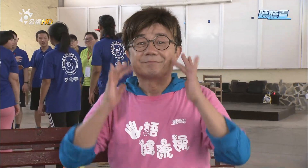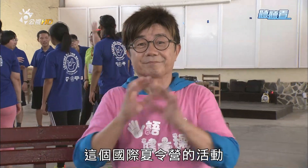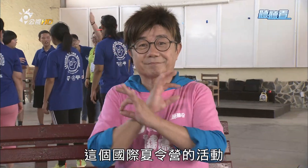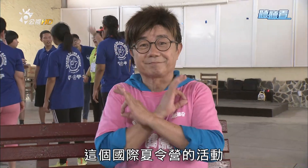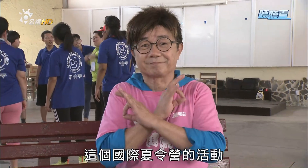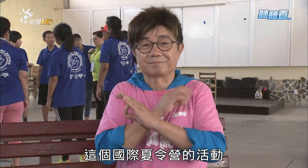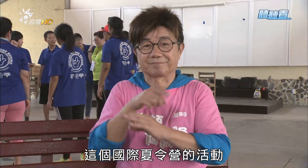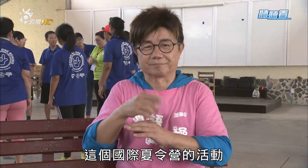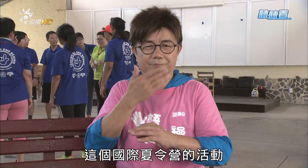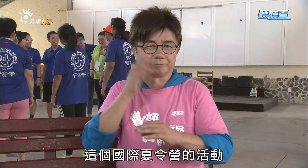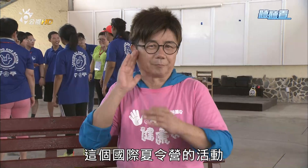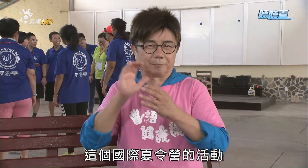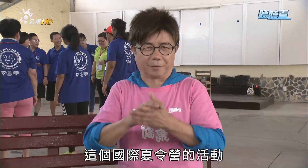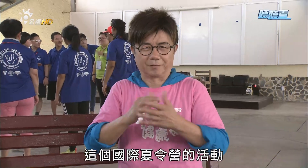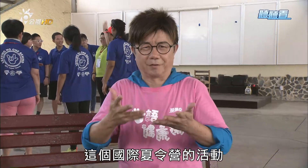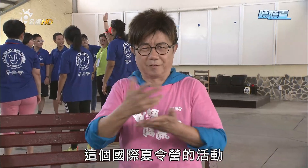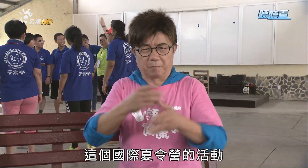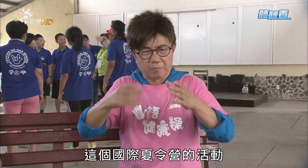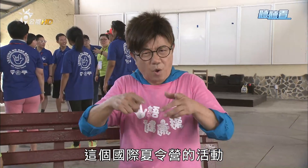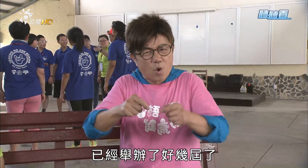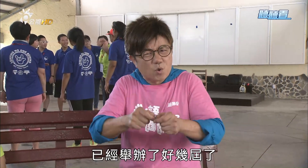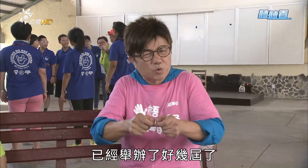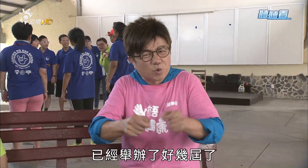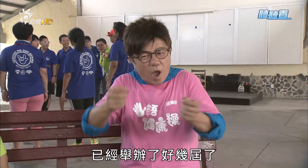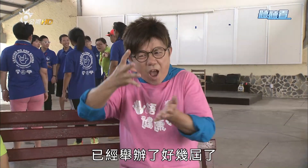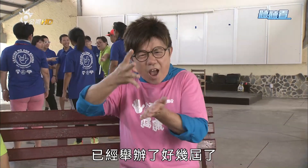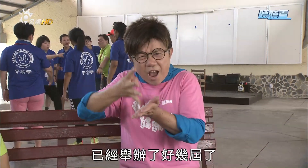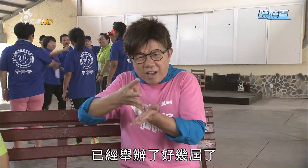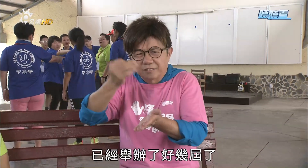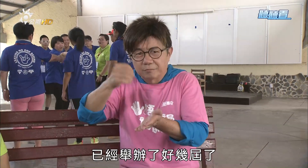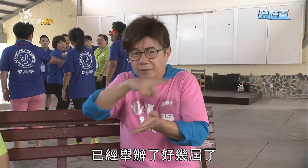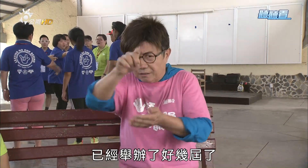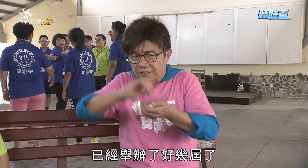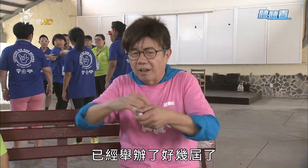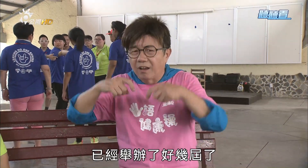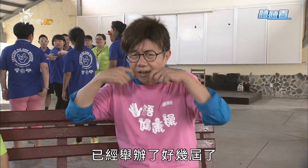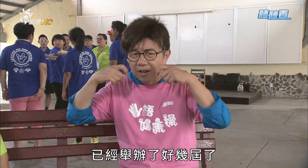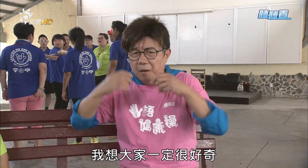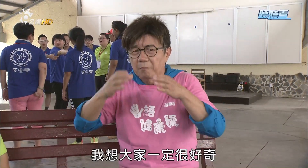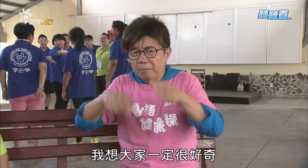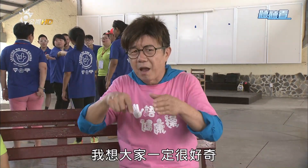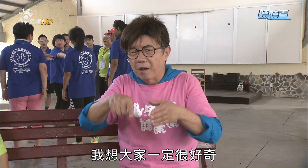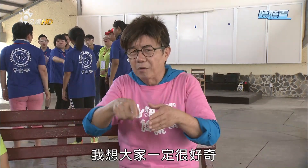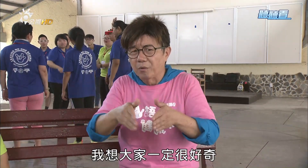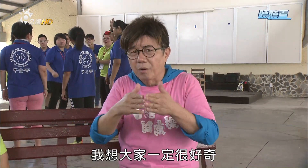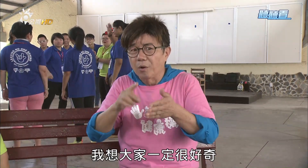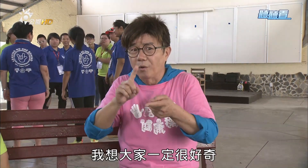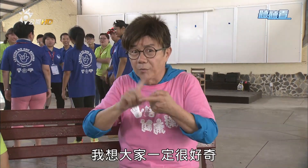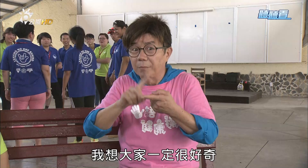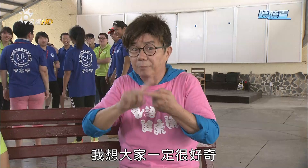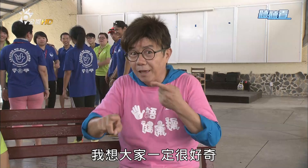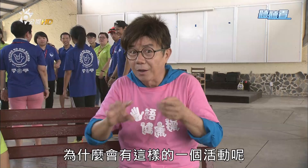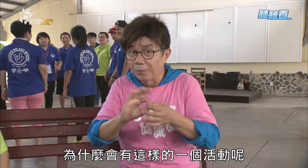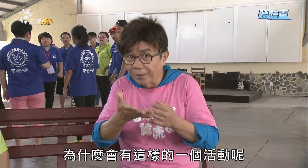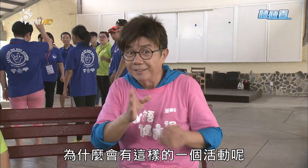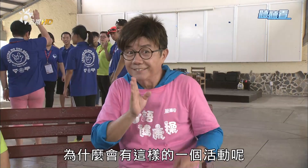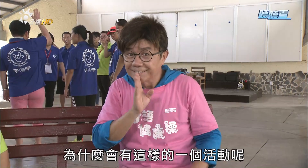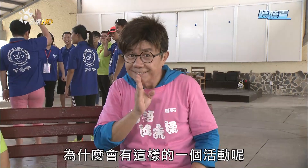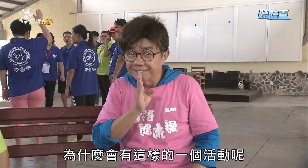这个国际夏令营的活动呢，已经举办了好几届了。我想大家一定很好奇，为什么会有这样的一个